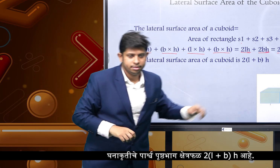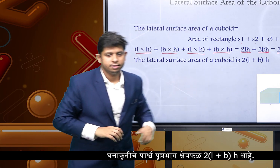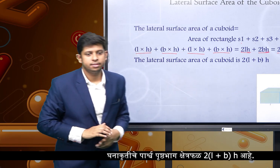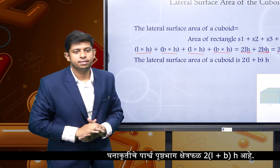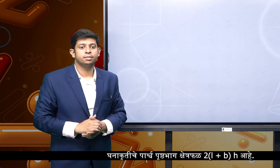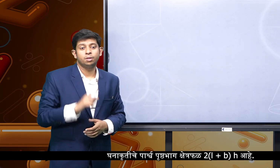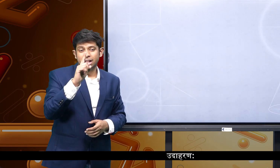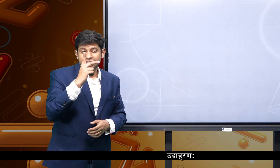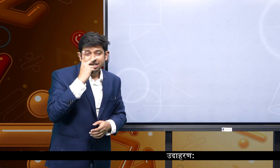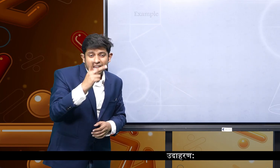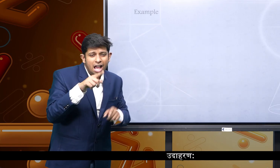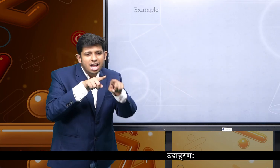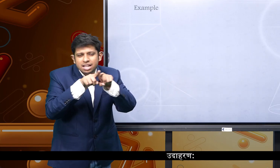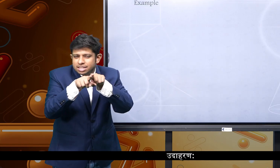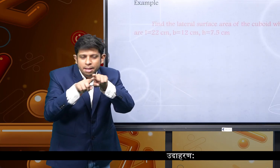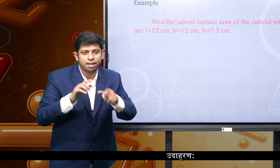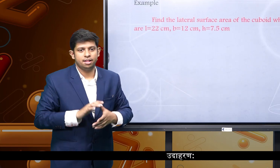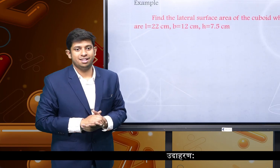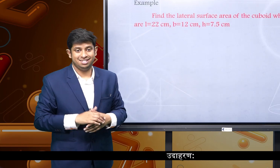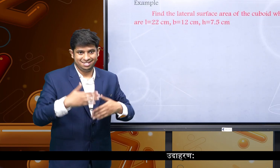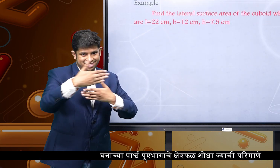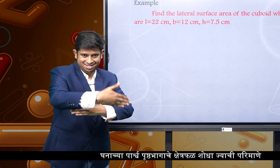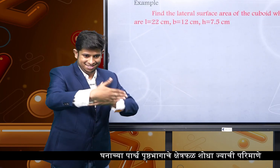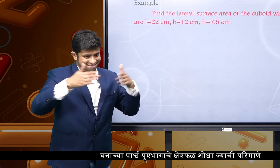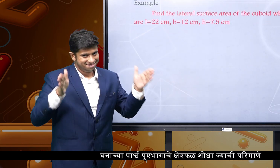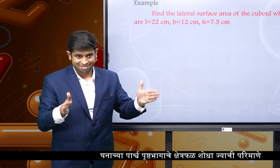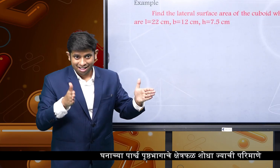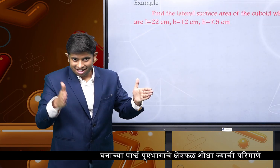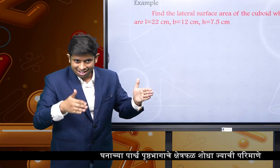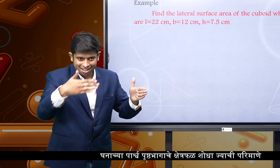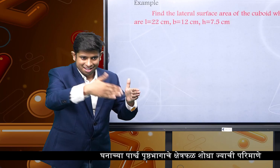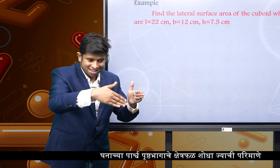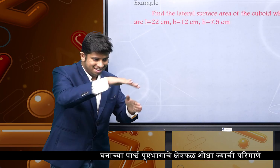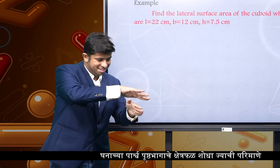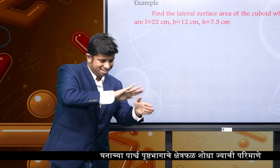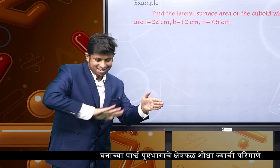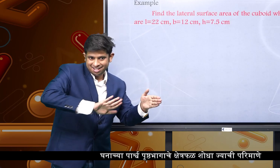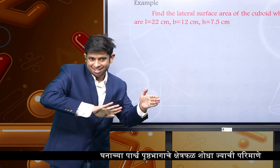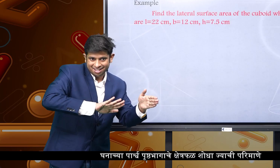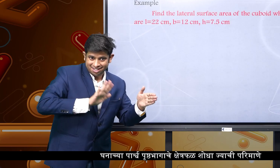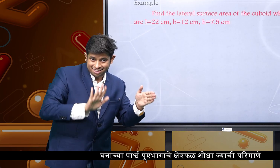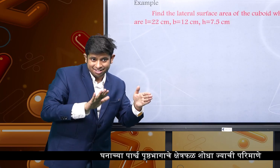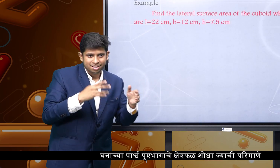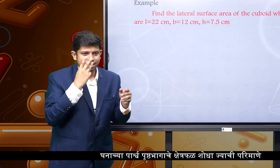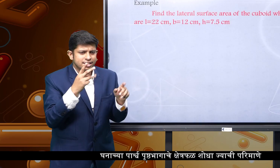आहे. उदाहरण, घनाच्या पार्श्व पृष्ठभागांचे क्षेत्रफळ शोधा ज्याची